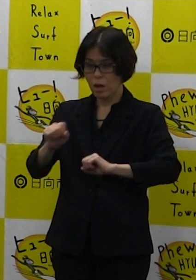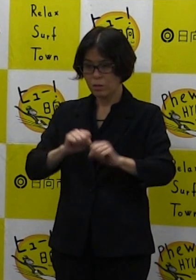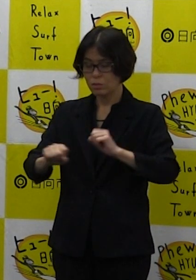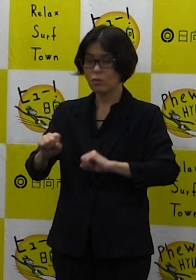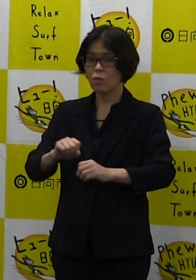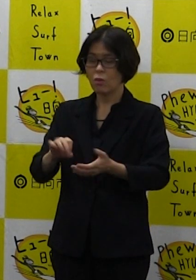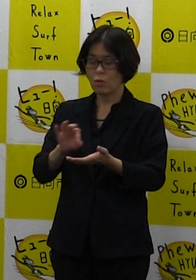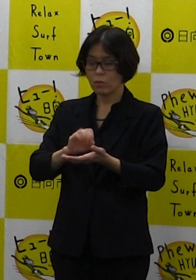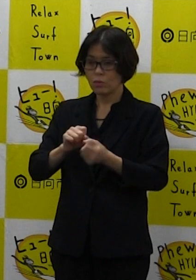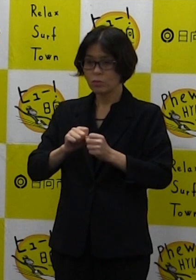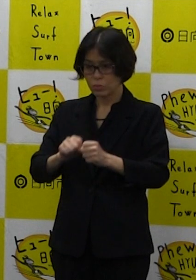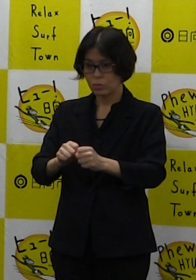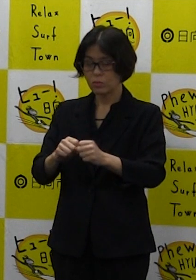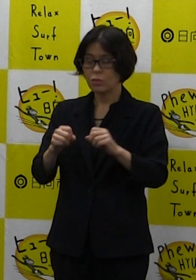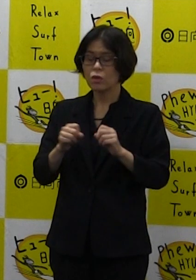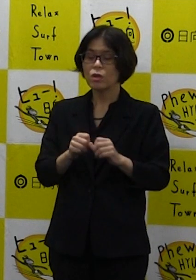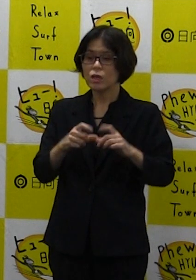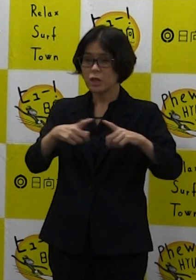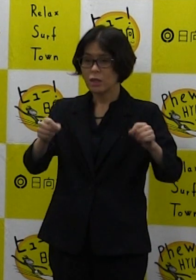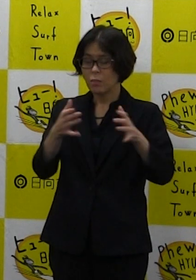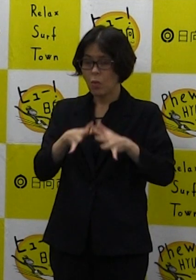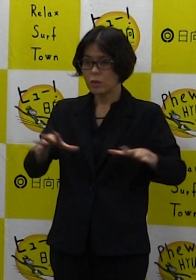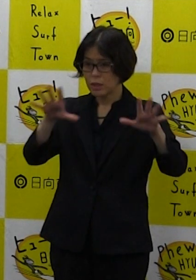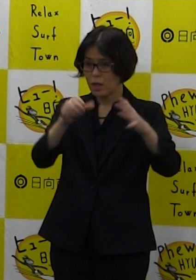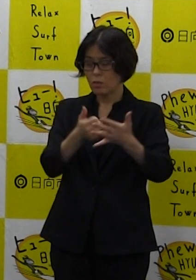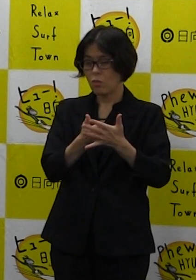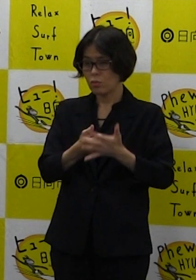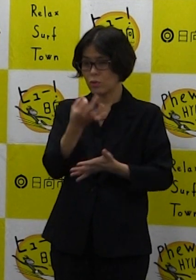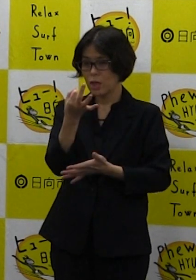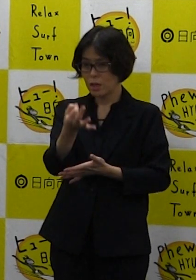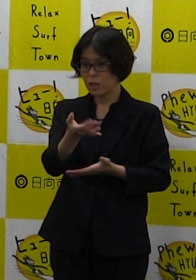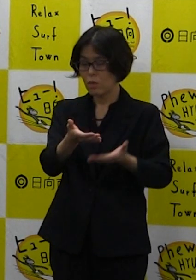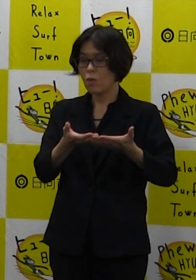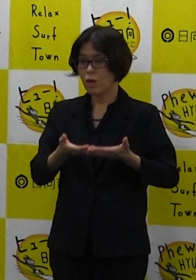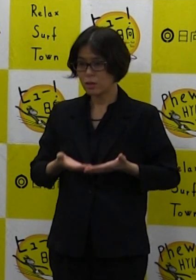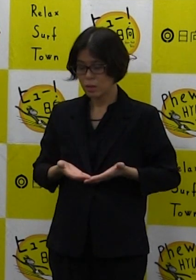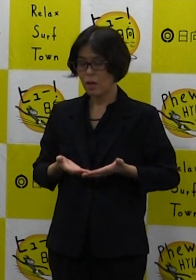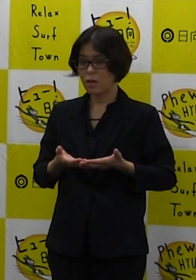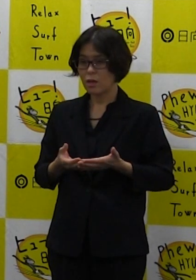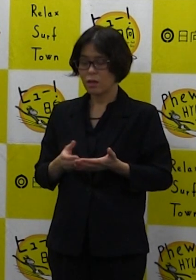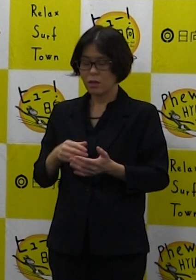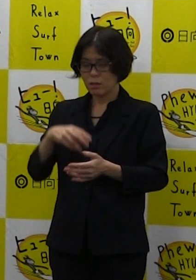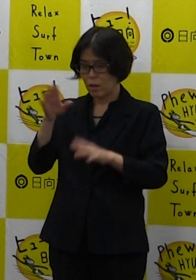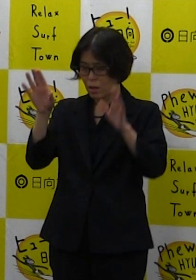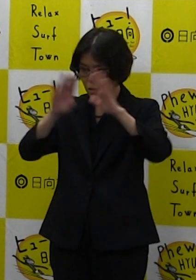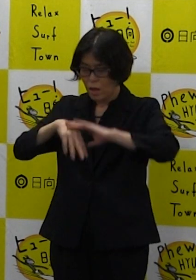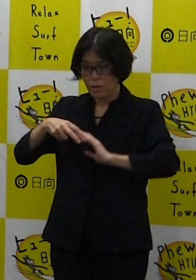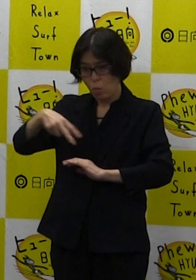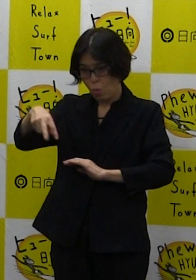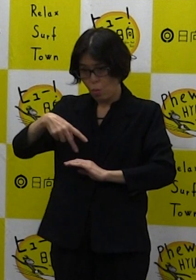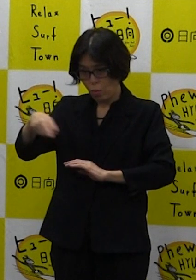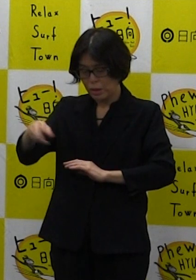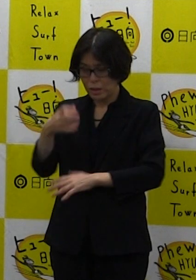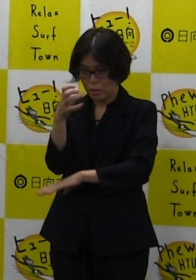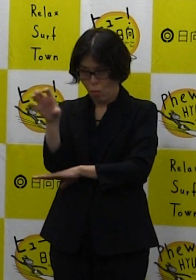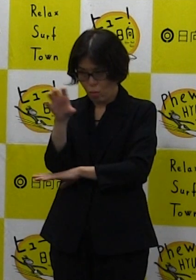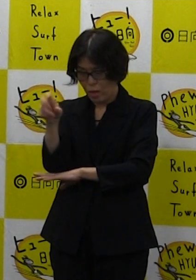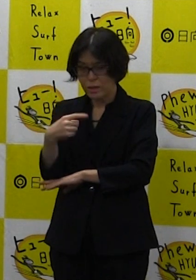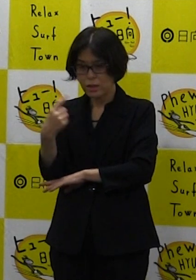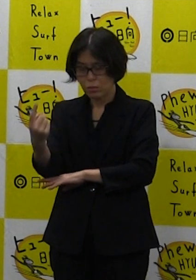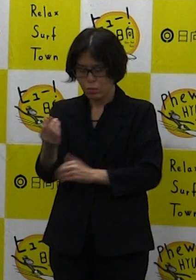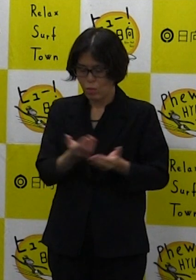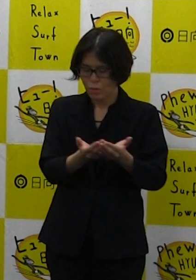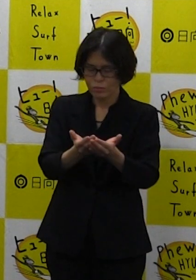女性事業により東大クルーズや東大ナイト俳句などの実施に向けた調査